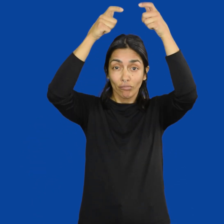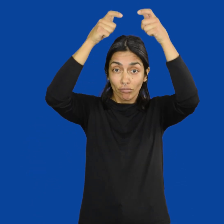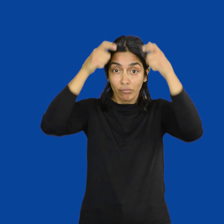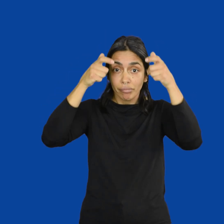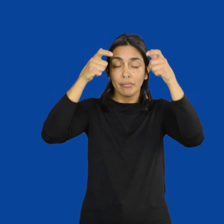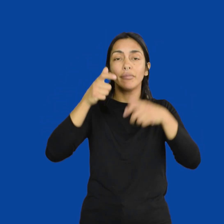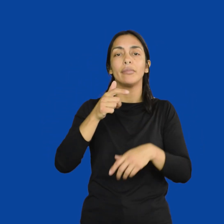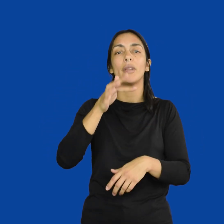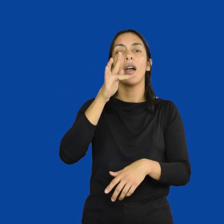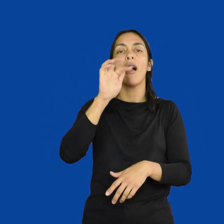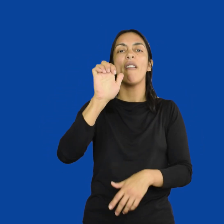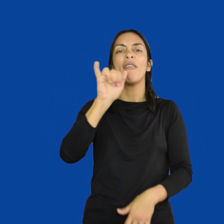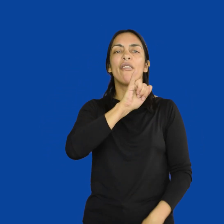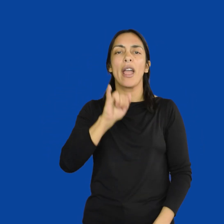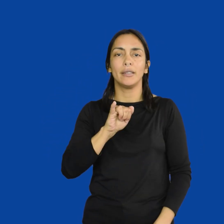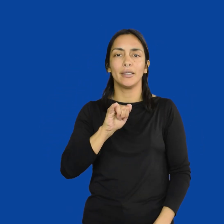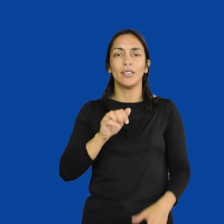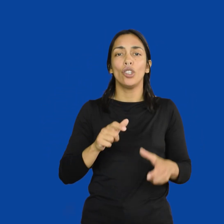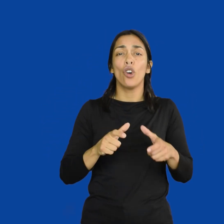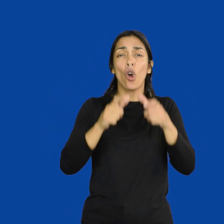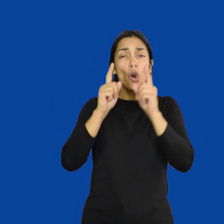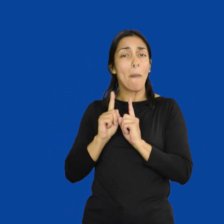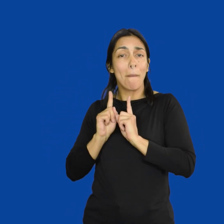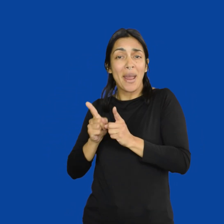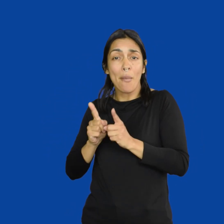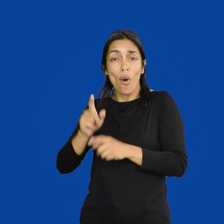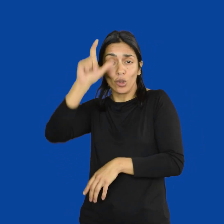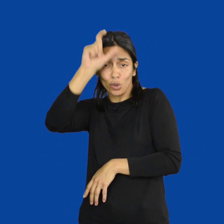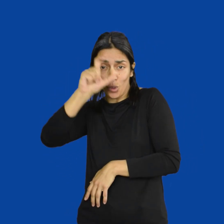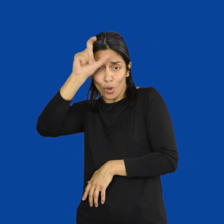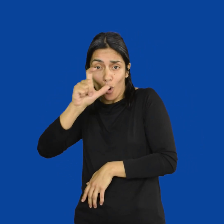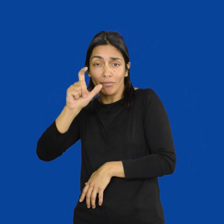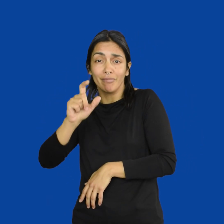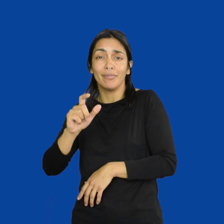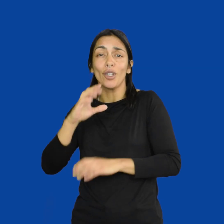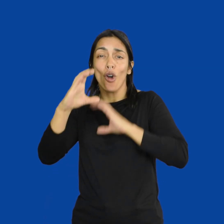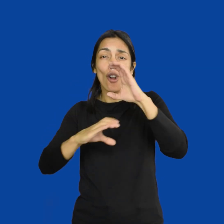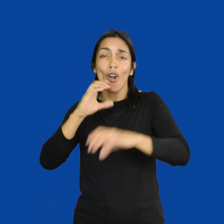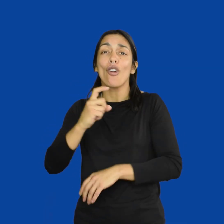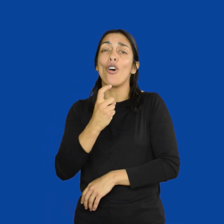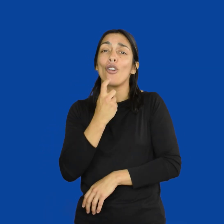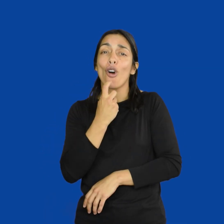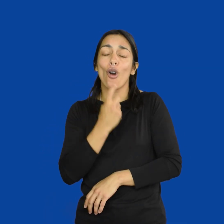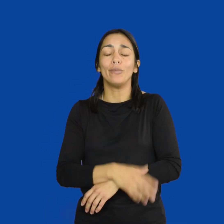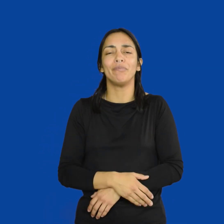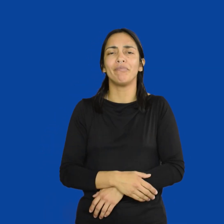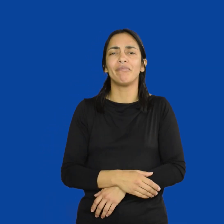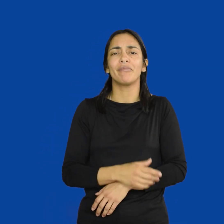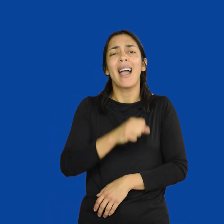gorros cilíndricos que usan los turcos también. Mi abuelo siempre usó eso, nunca se lo sacaba